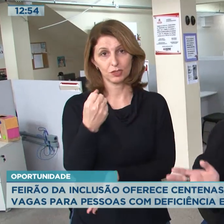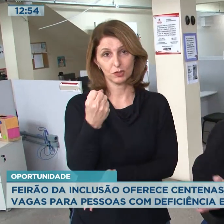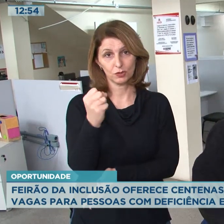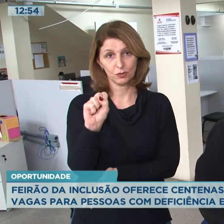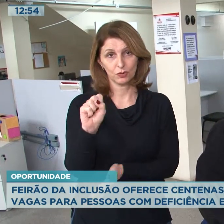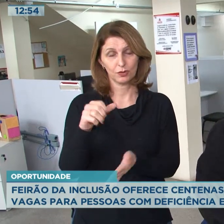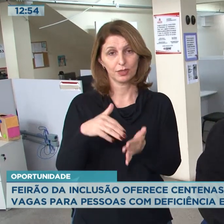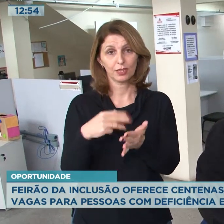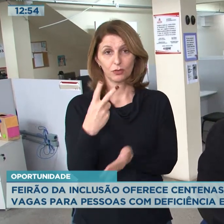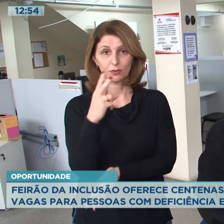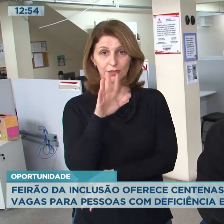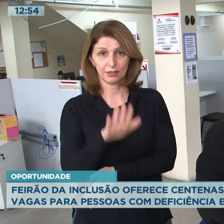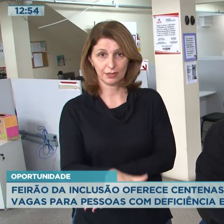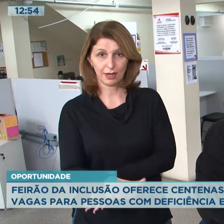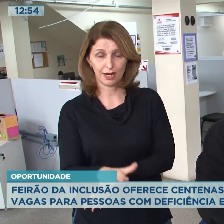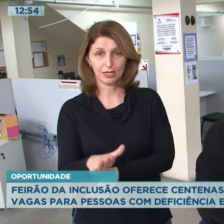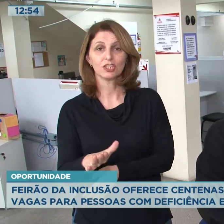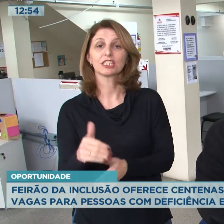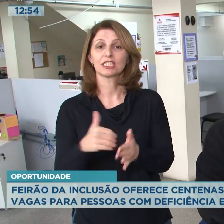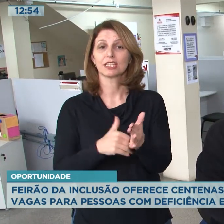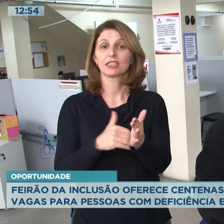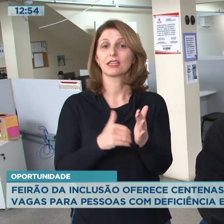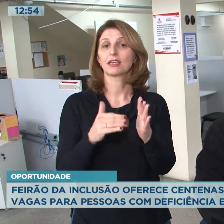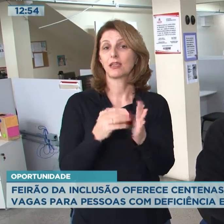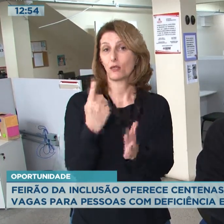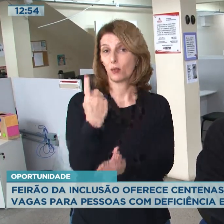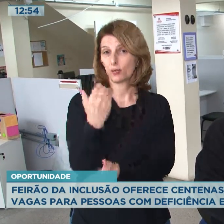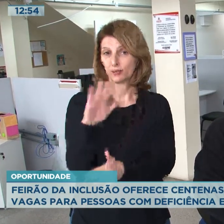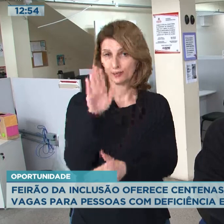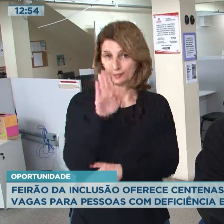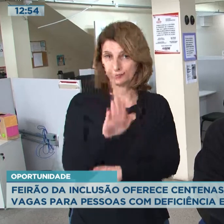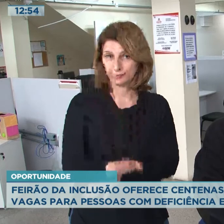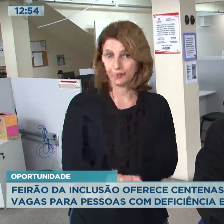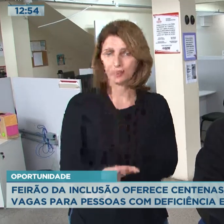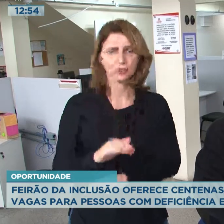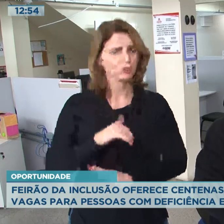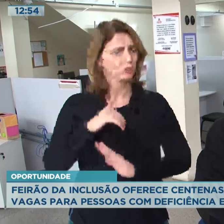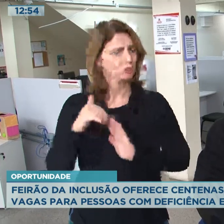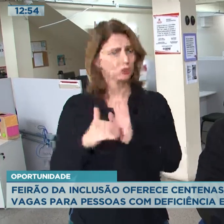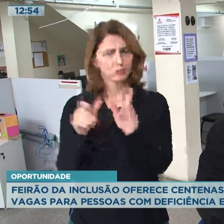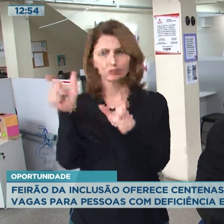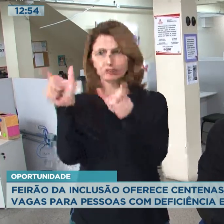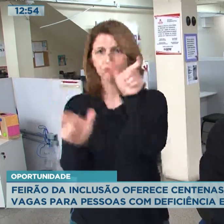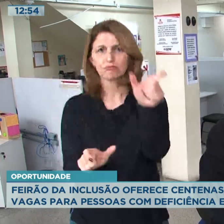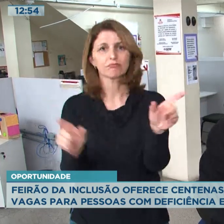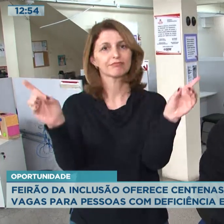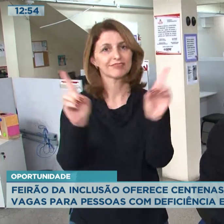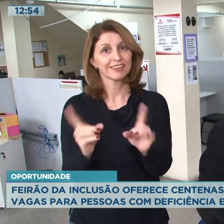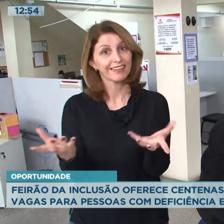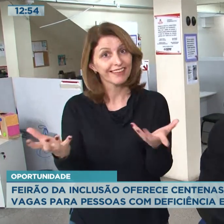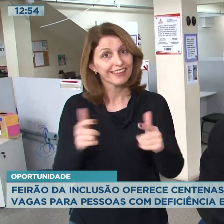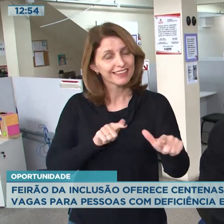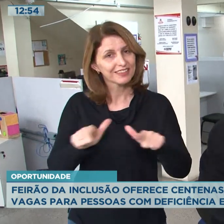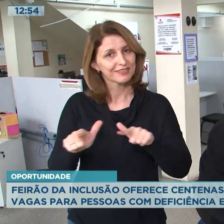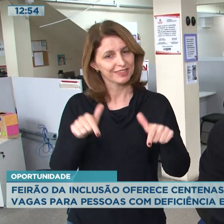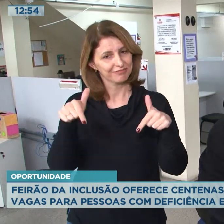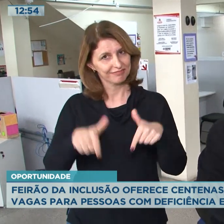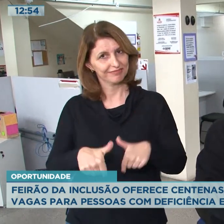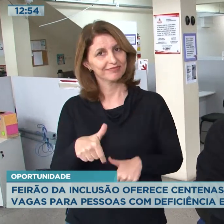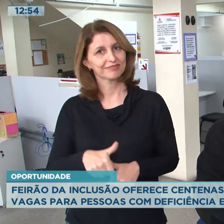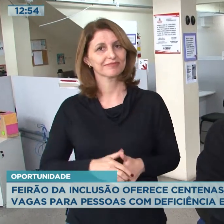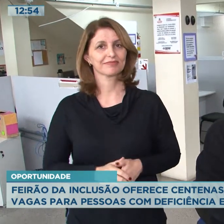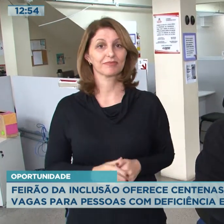as 14 horas, com distribuição até 1h30 da tarde, para pessoas, todas as pessoas com deficiência que têm interesse em trabalhar, a gente está aqui à